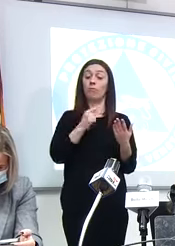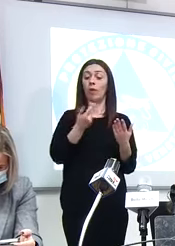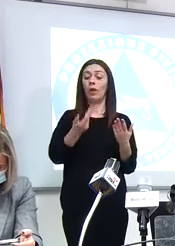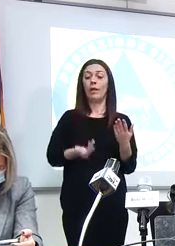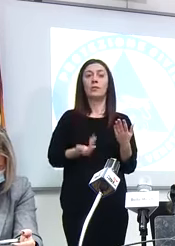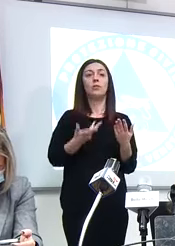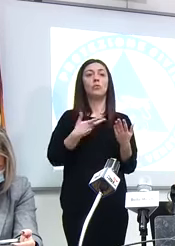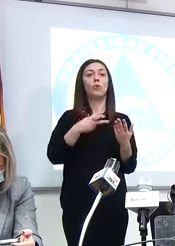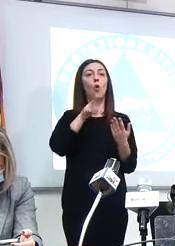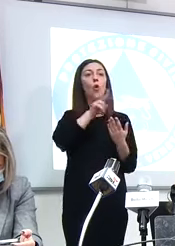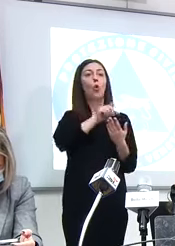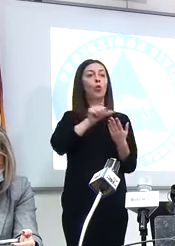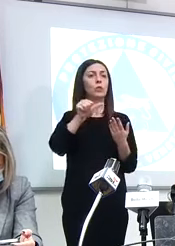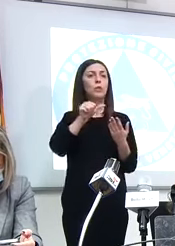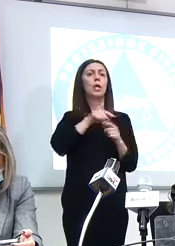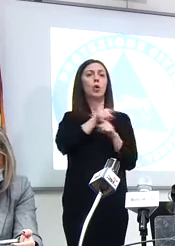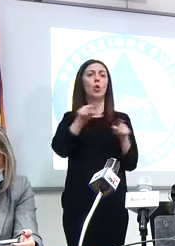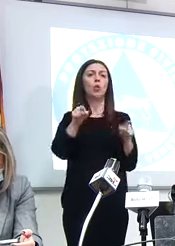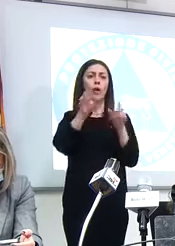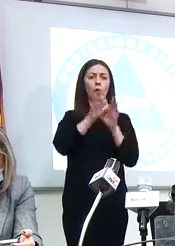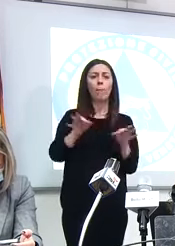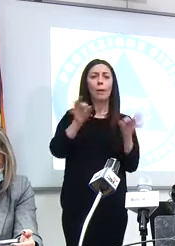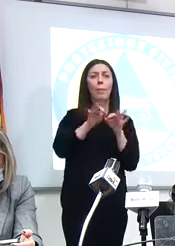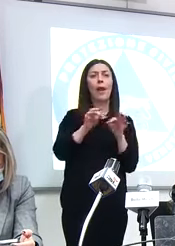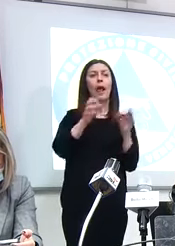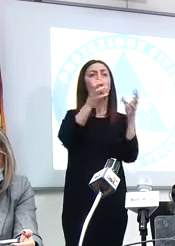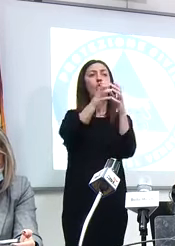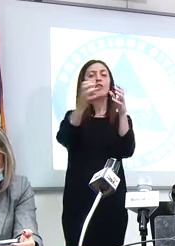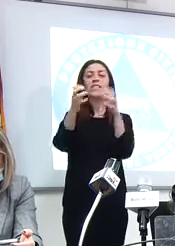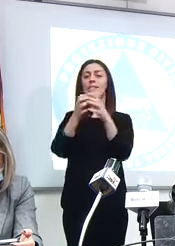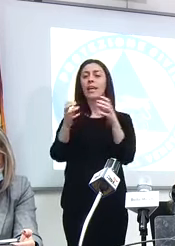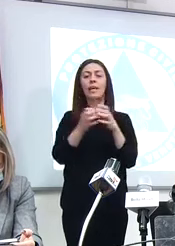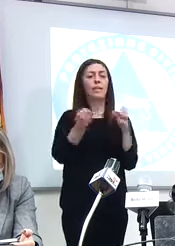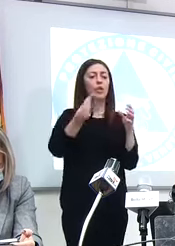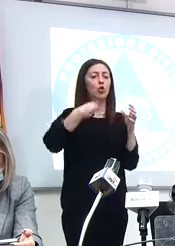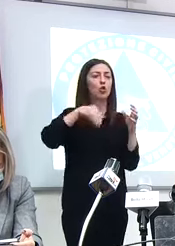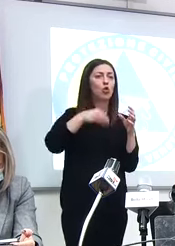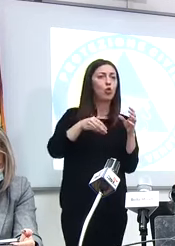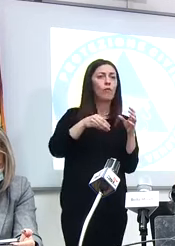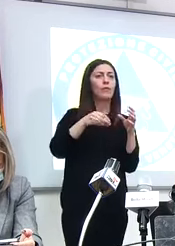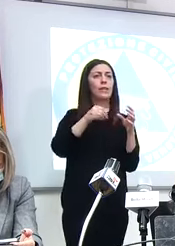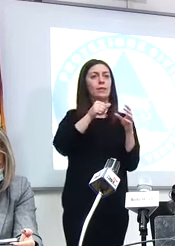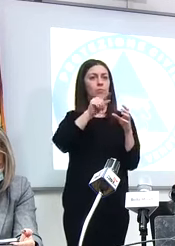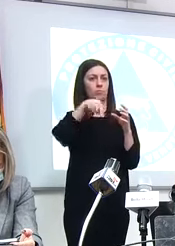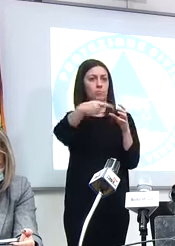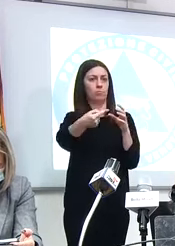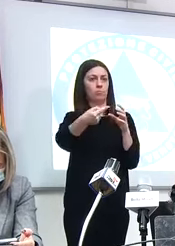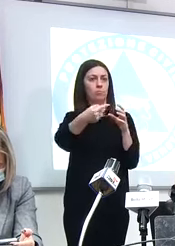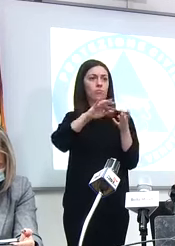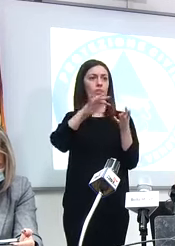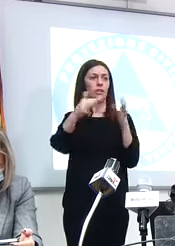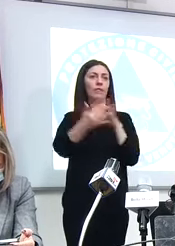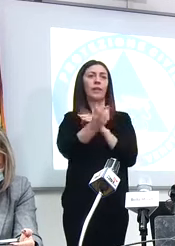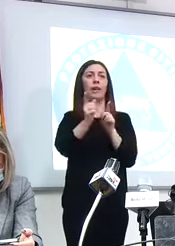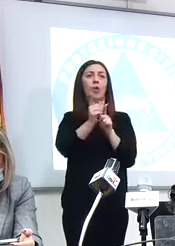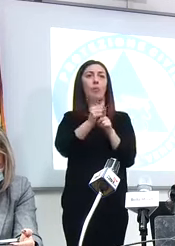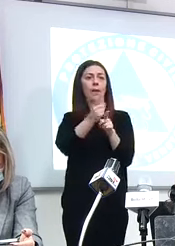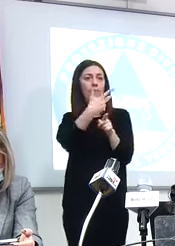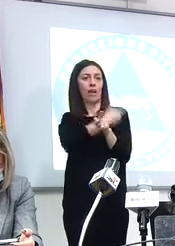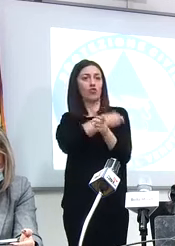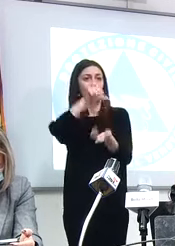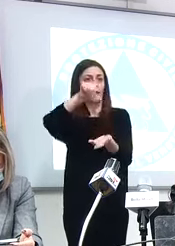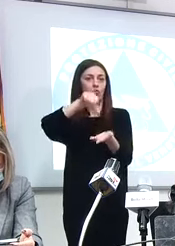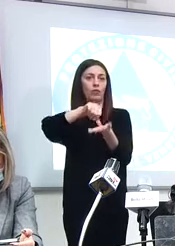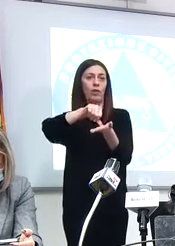le ULS hanno fatto la mappatura delle sedi a secondo, insomma, la loro organizzazione. La